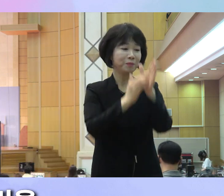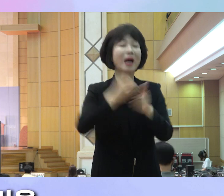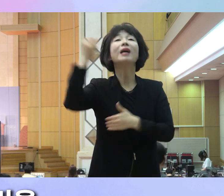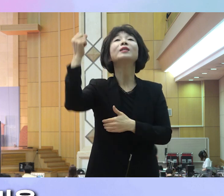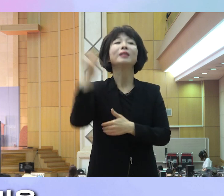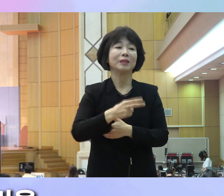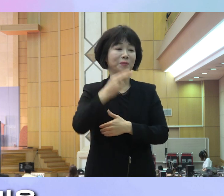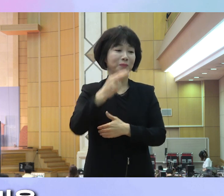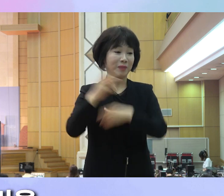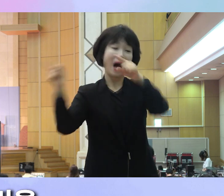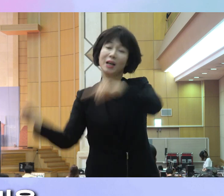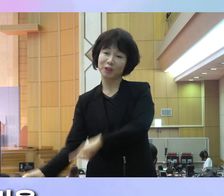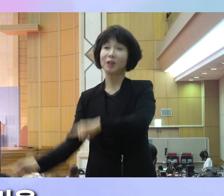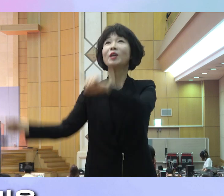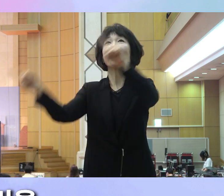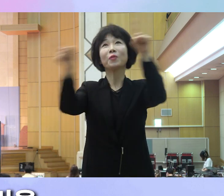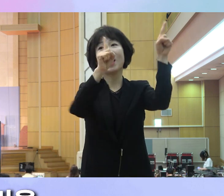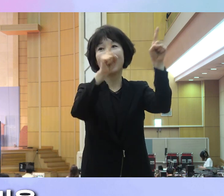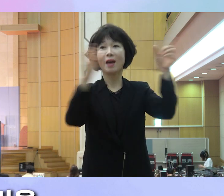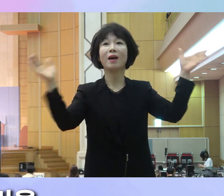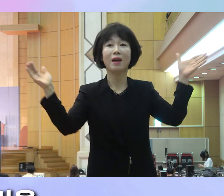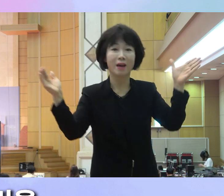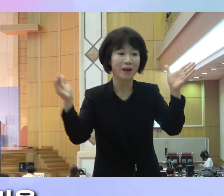부활하셨네. 처음부터 찬양합니다.